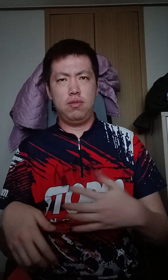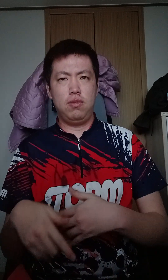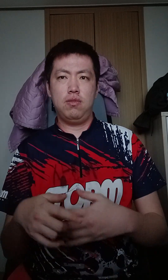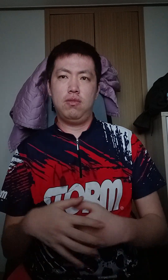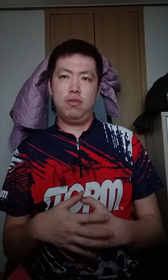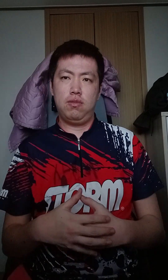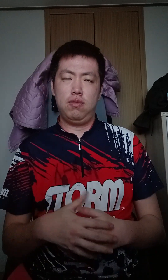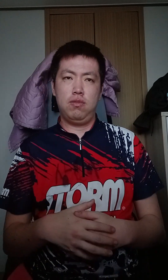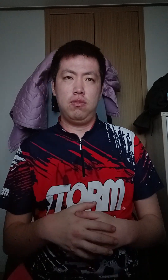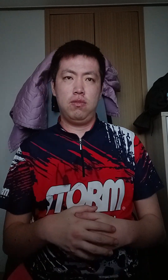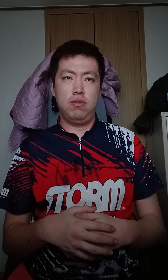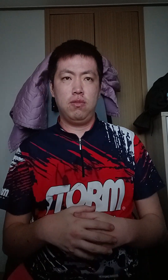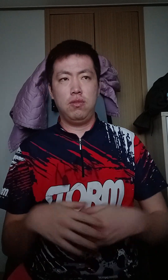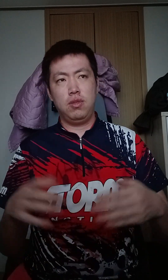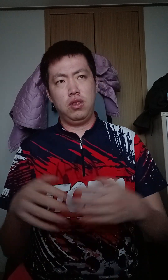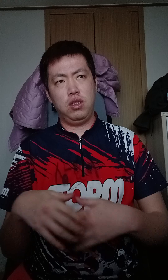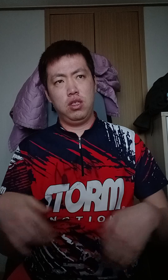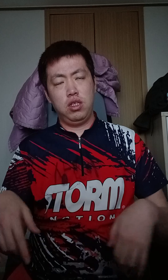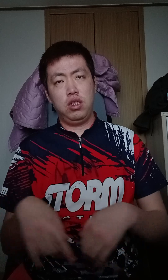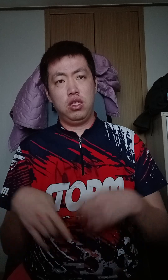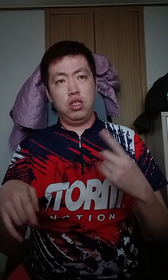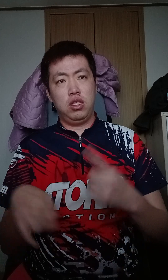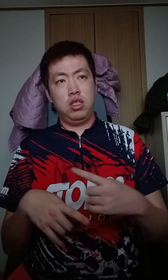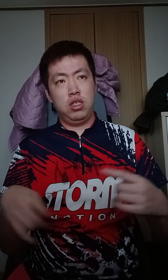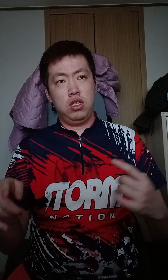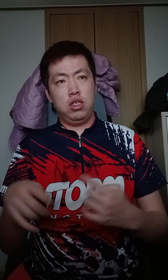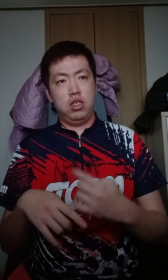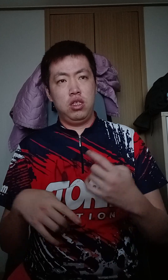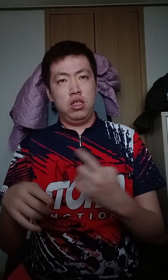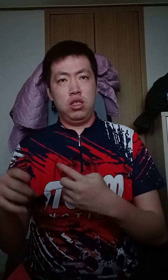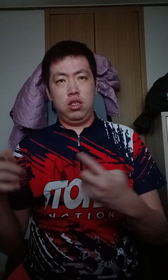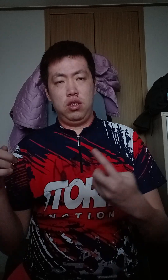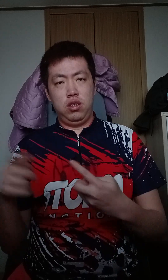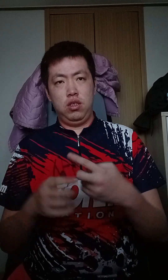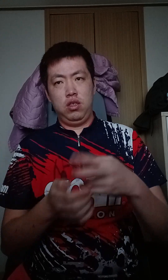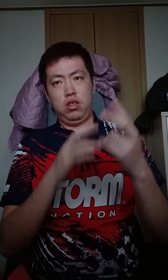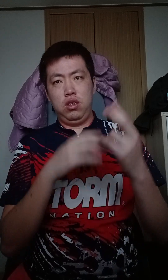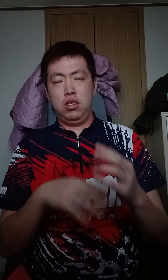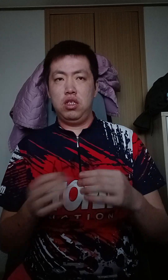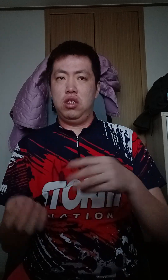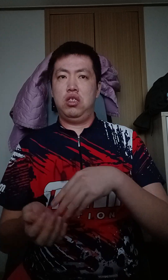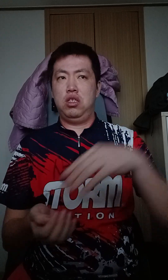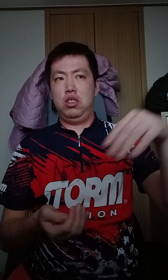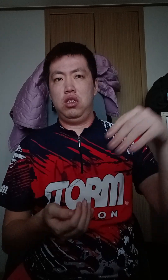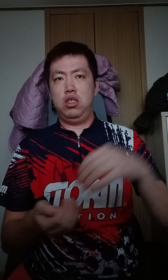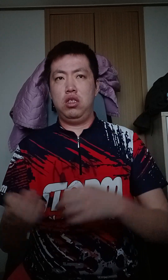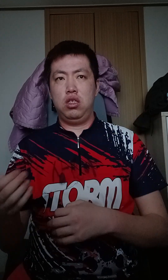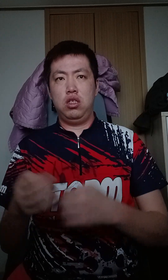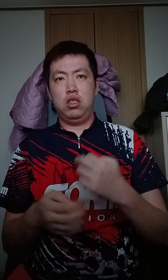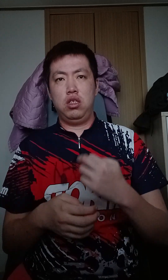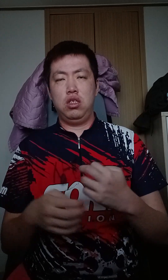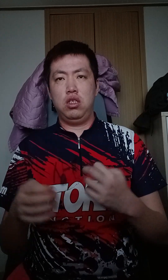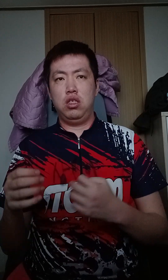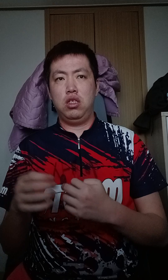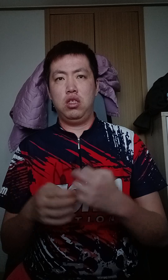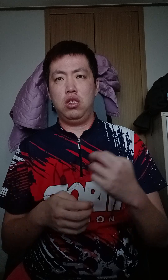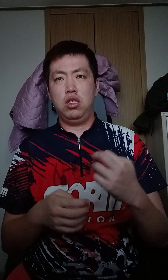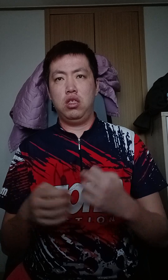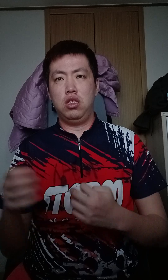때입니다. 화장실이 있는 지하 1층까지 엘리베이터가 없어 리프트를 이용해야만 하는데 이렇게 이동하는 데만